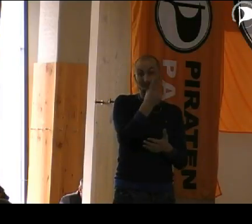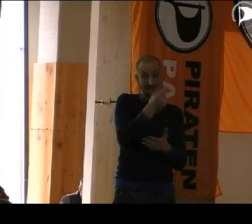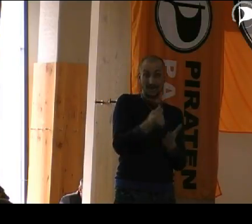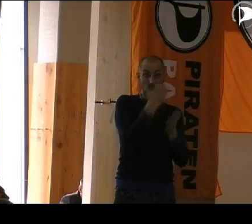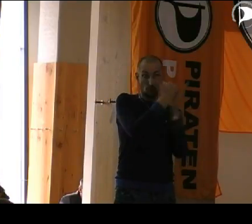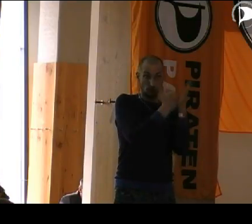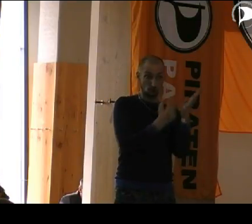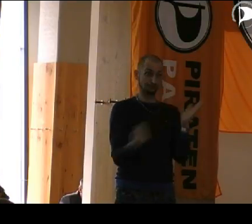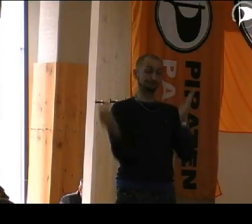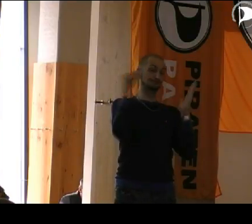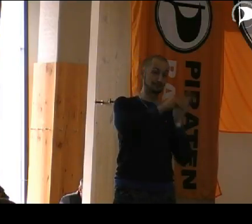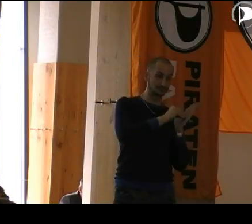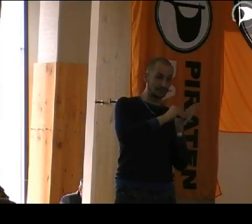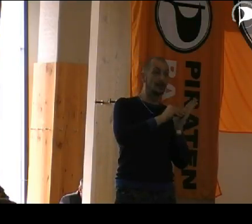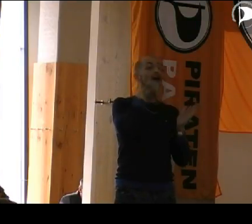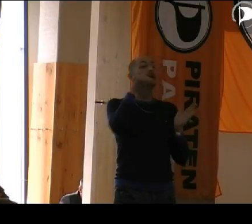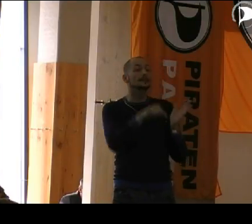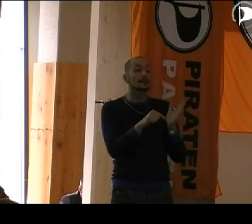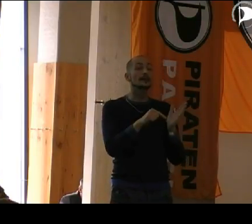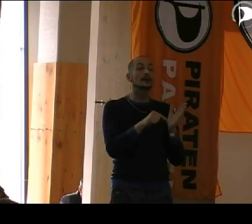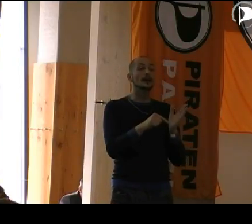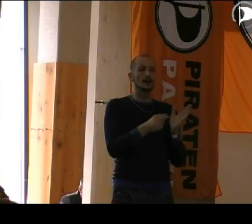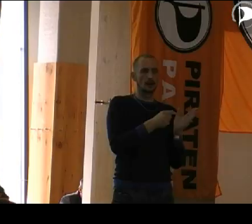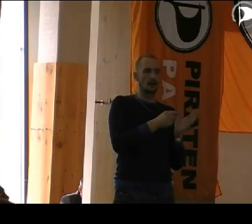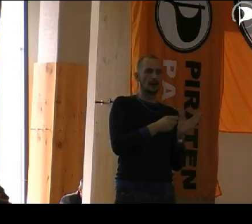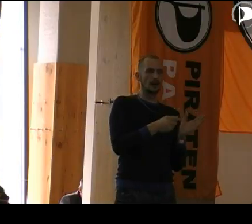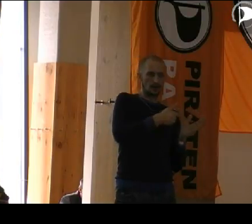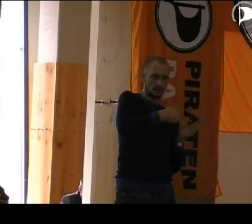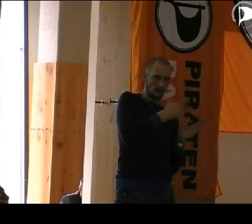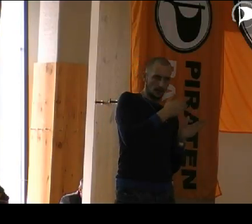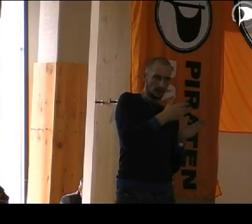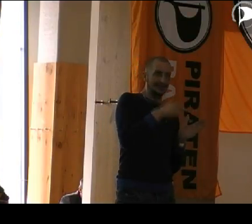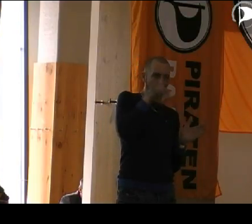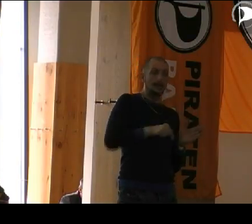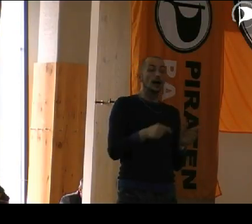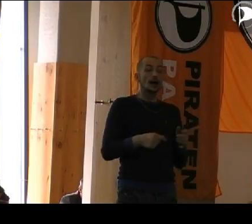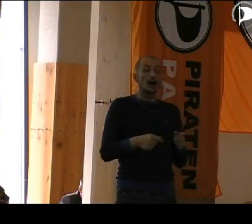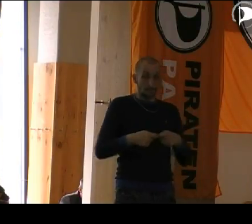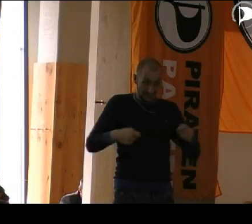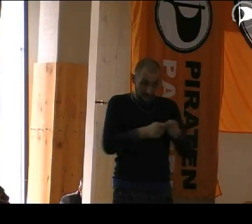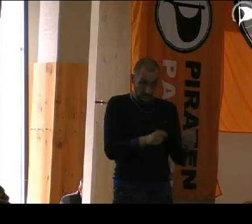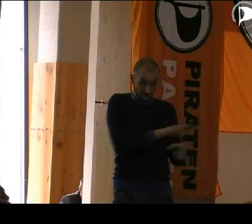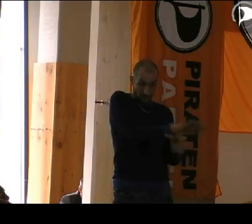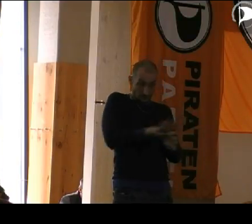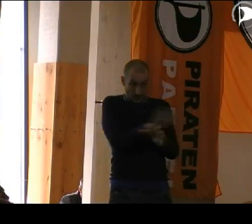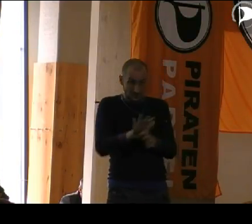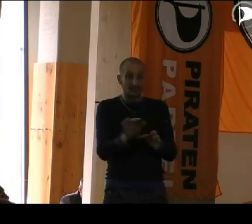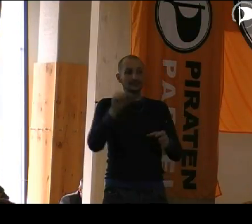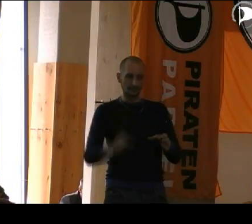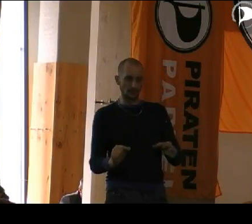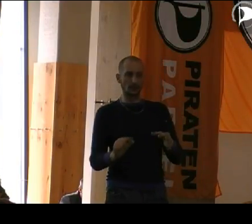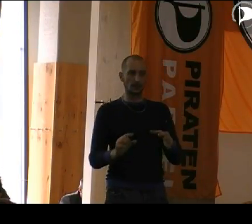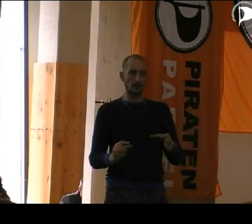haben von dem zuständigen glieder und spricht von der kreisposition zerbrechen eingezogen bzw da eigentlich